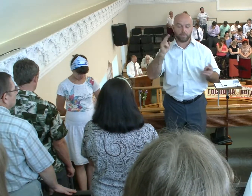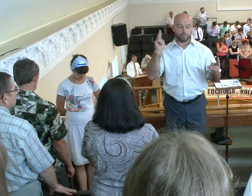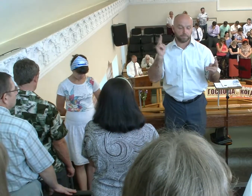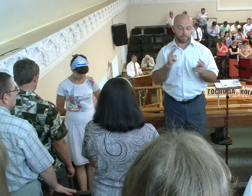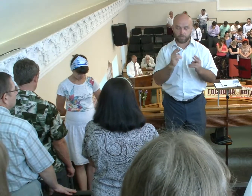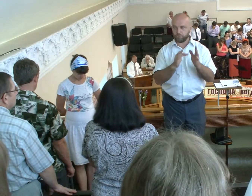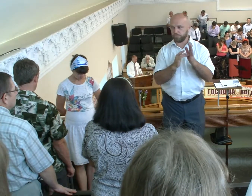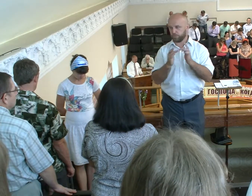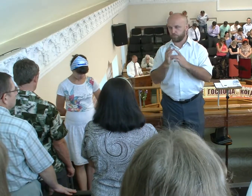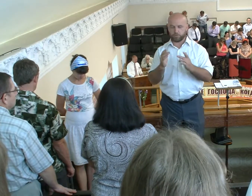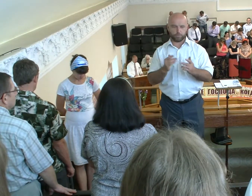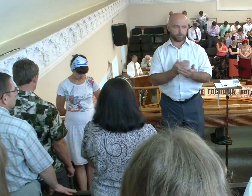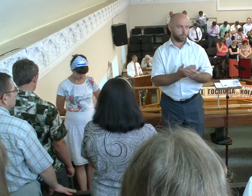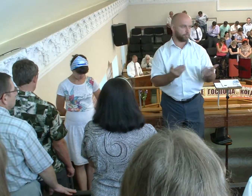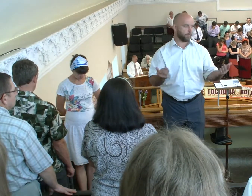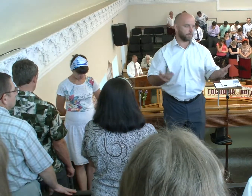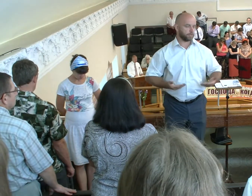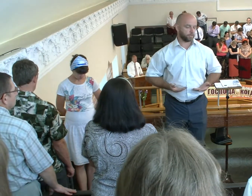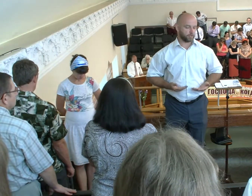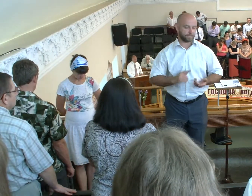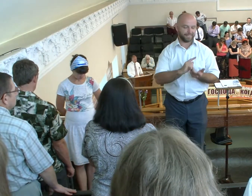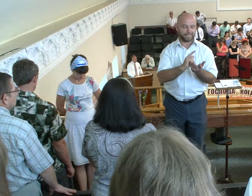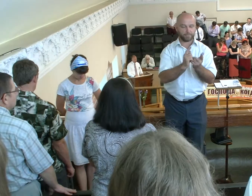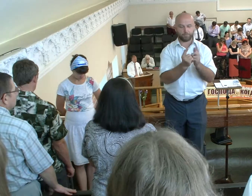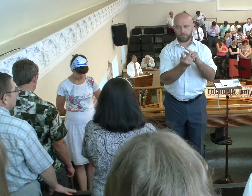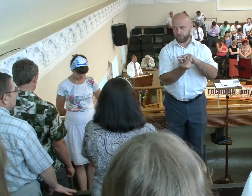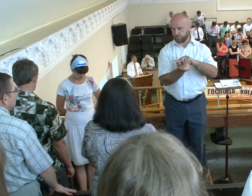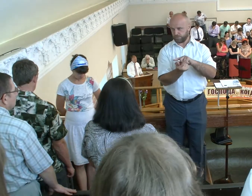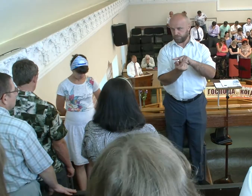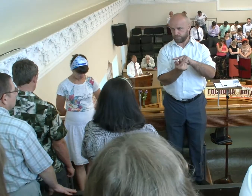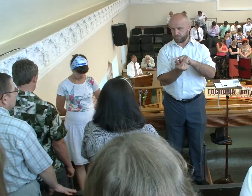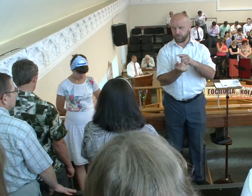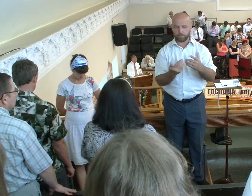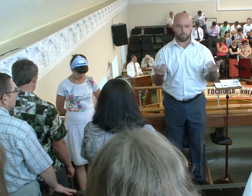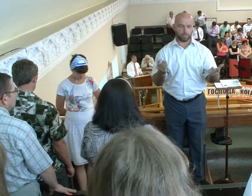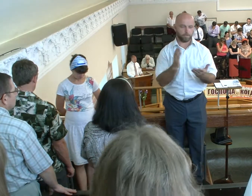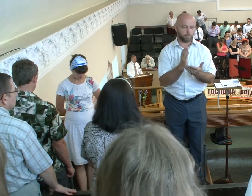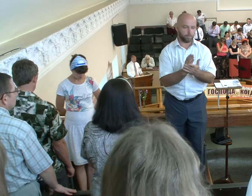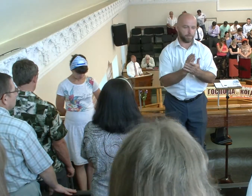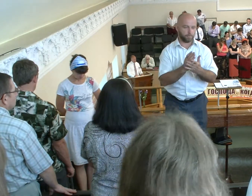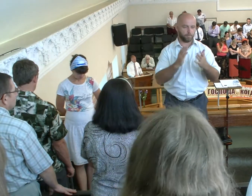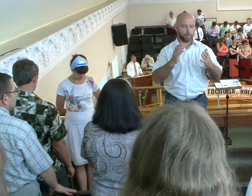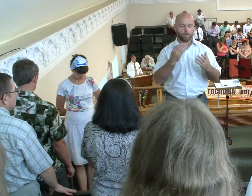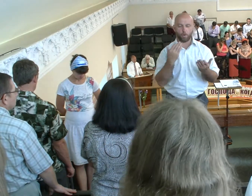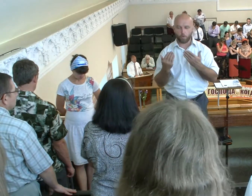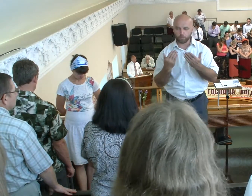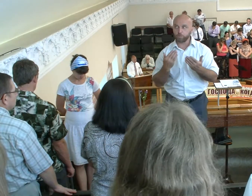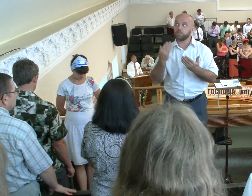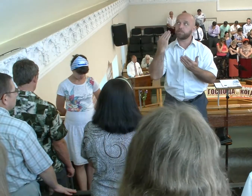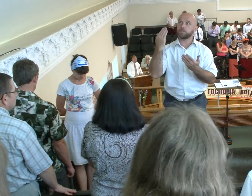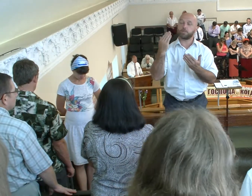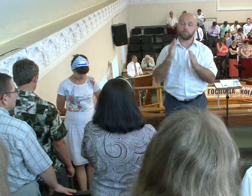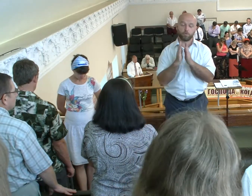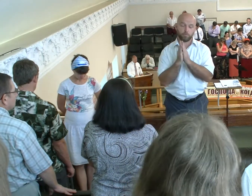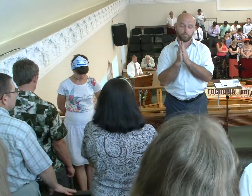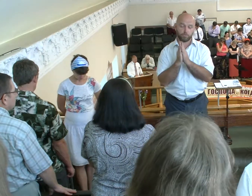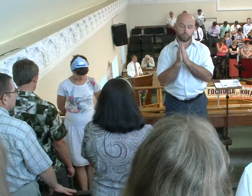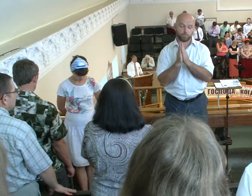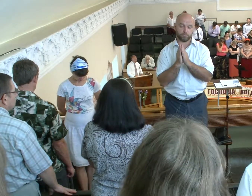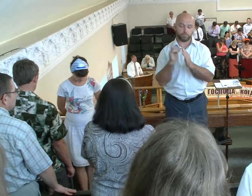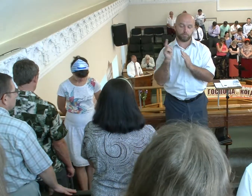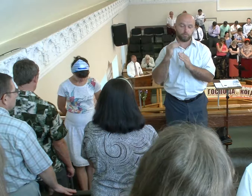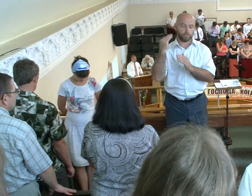со Христом наша жизнь меняется. Мы имеем прощение, любовь, спасение, Господи. И просим Тебя, чтобы для каждого из